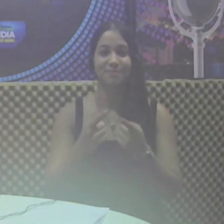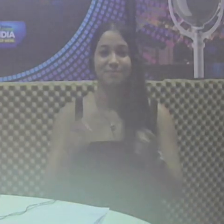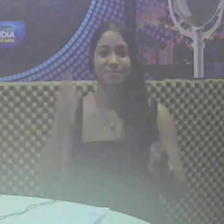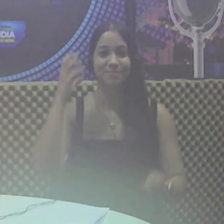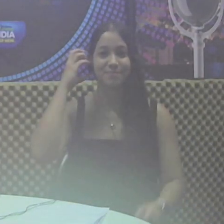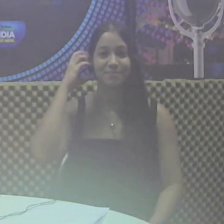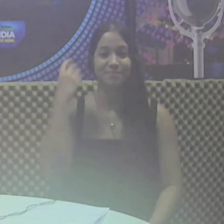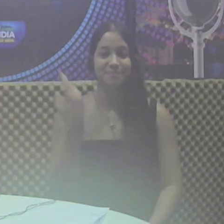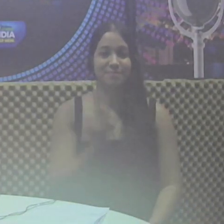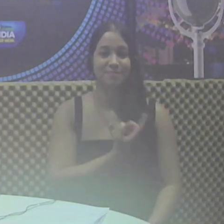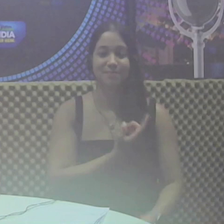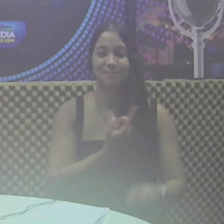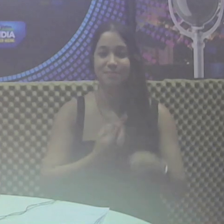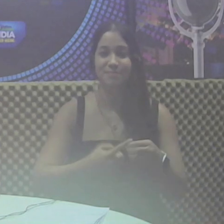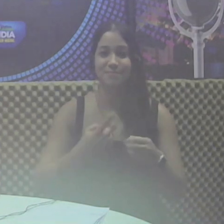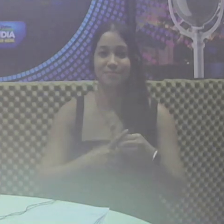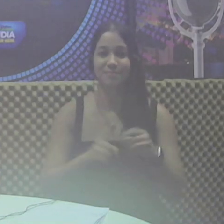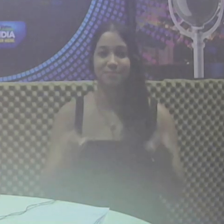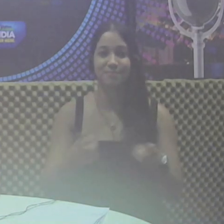Rádio Nossa Cidade.